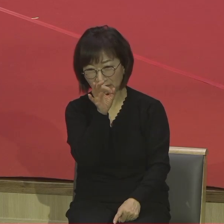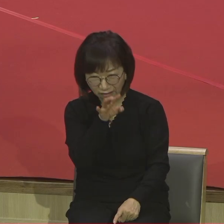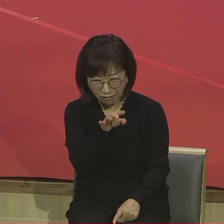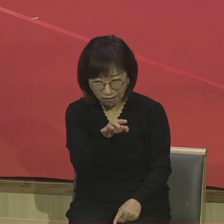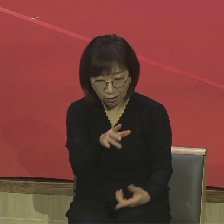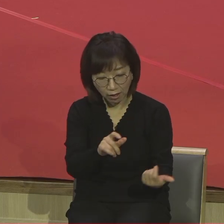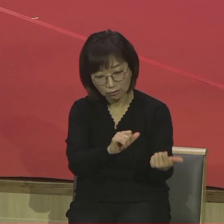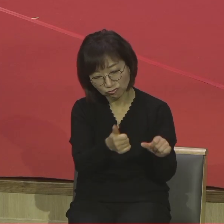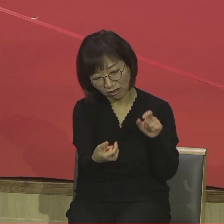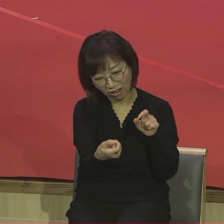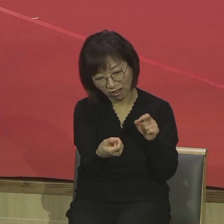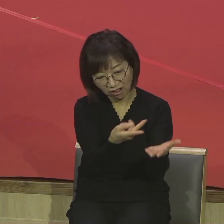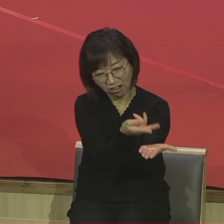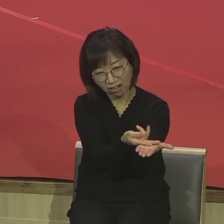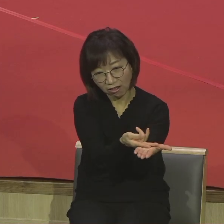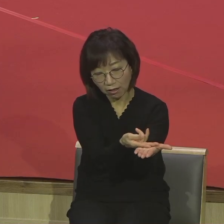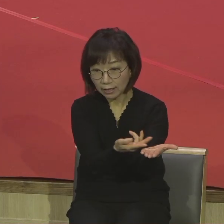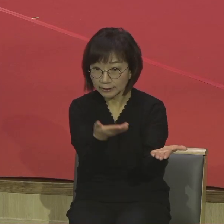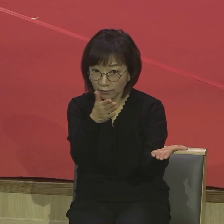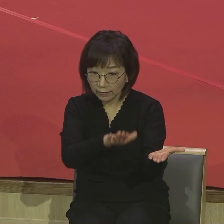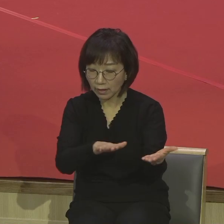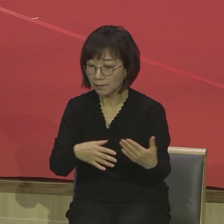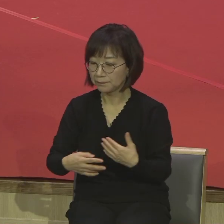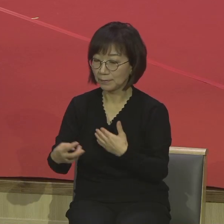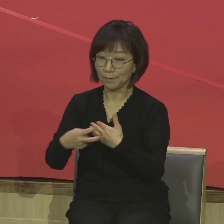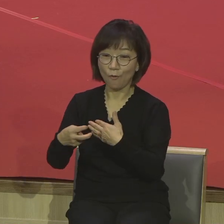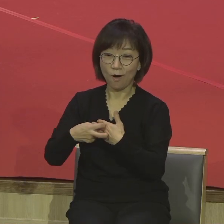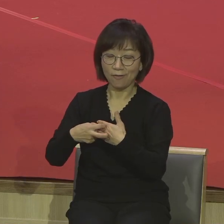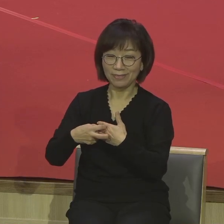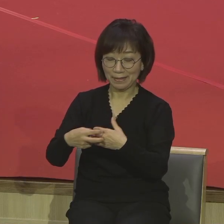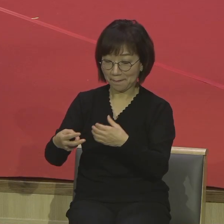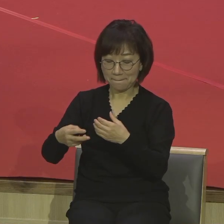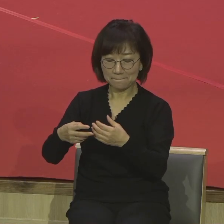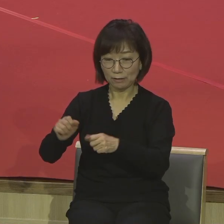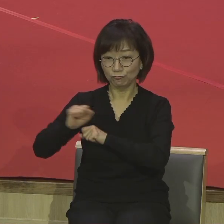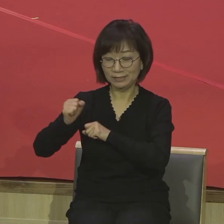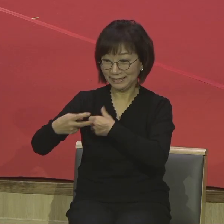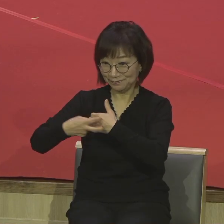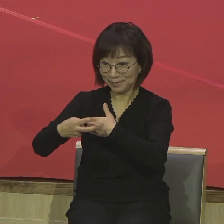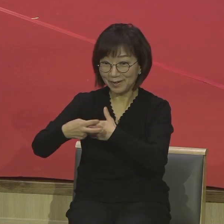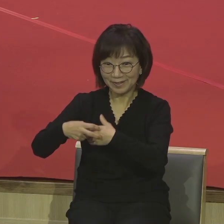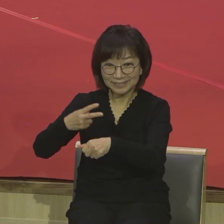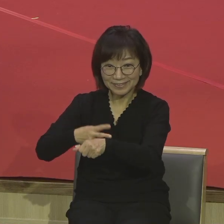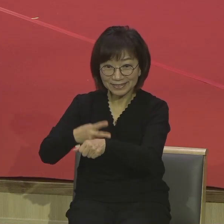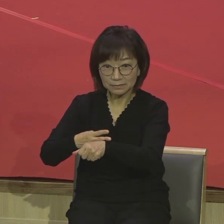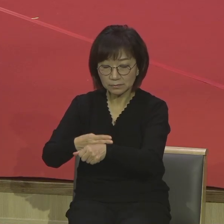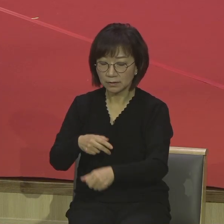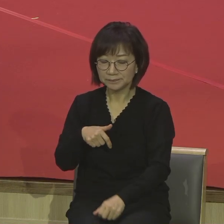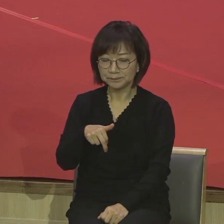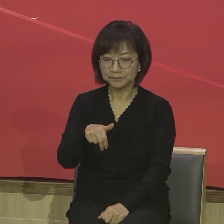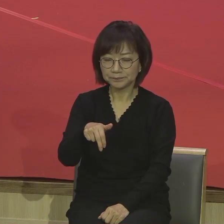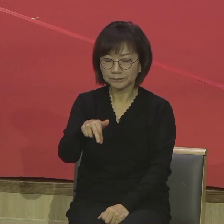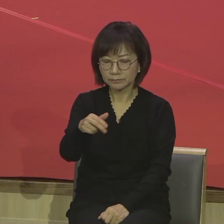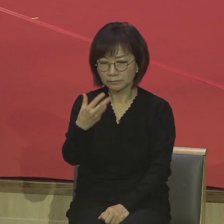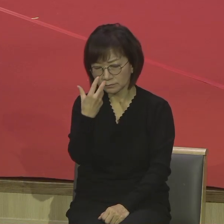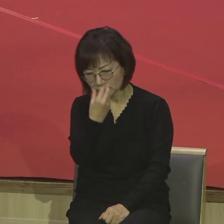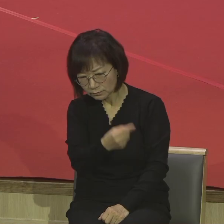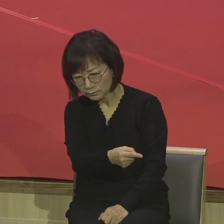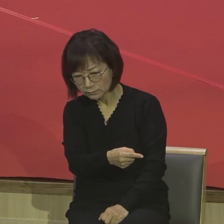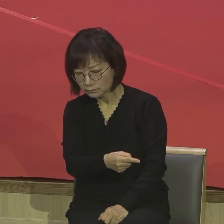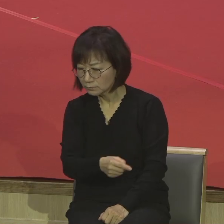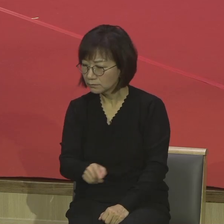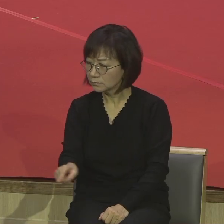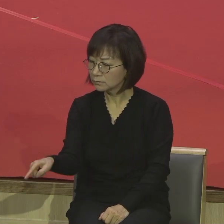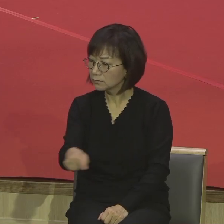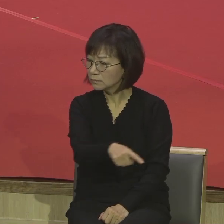그런데 한 군의관이 이렇게 지나가다가 옆에 있는 의무병에게 이런 말을 한 마리